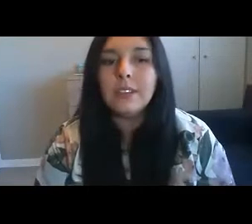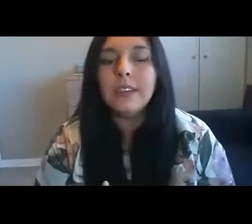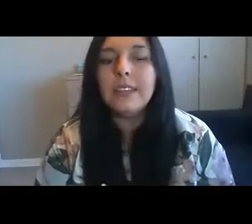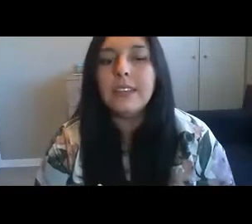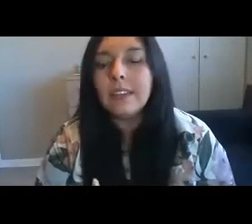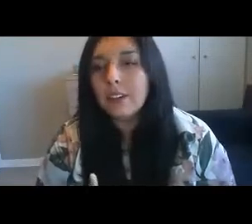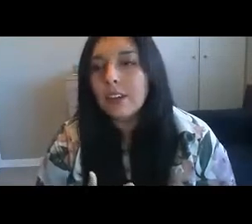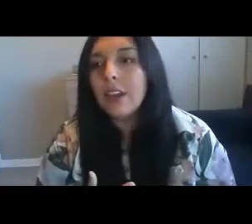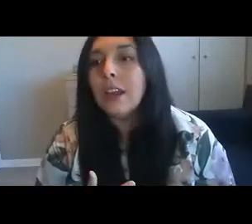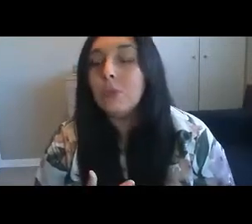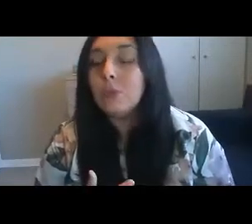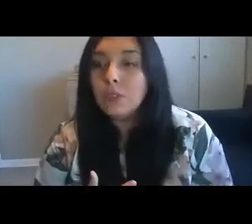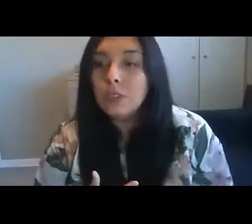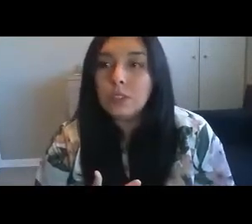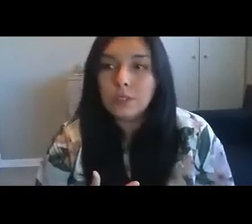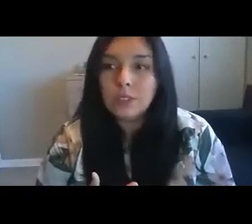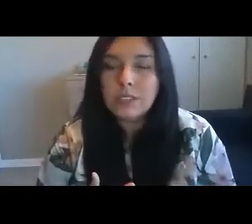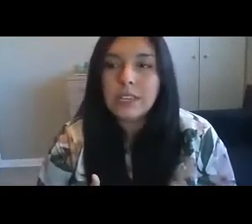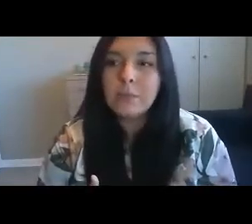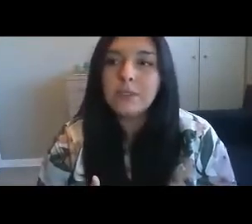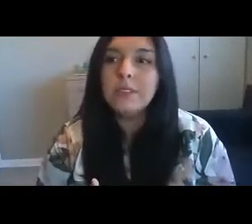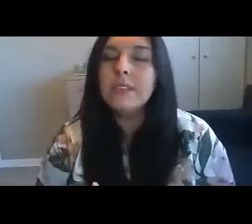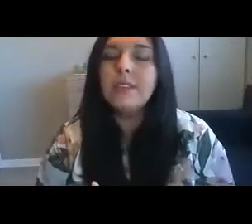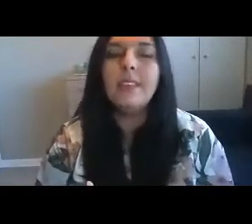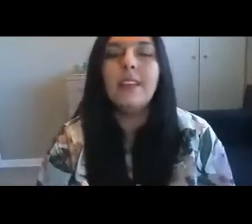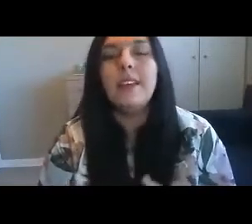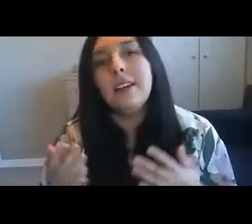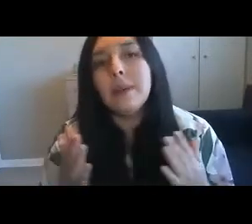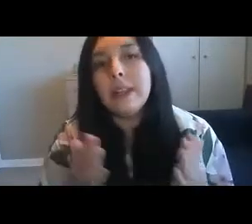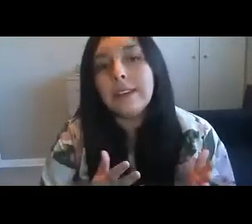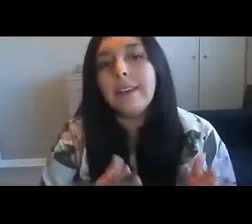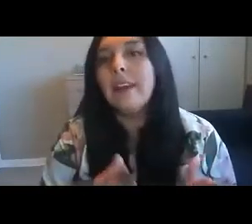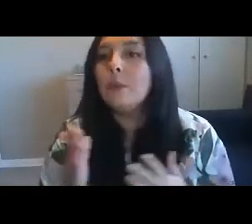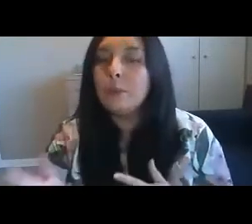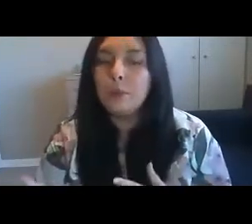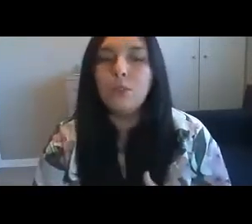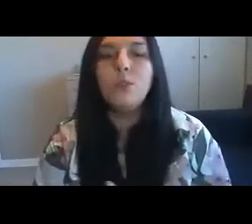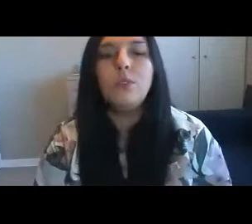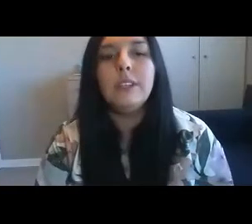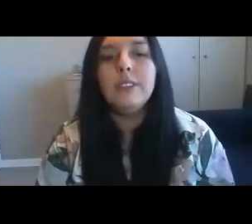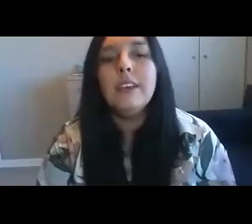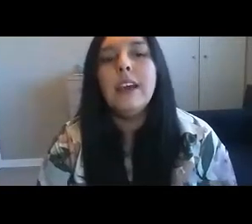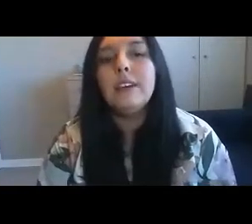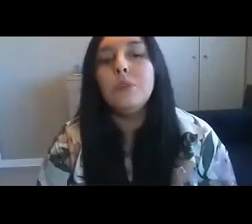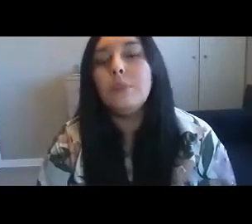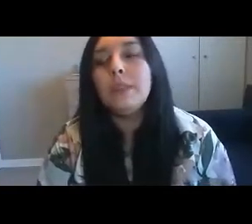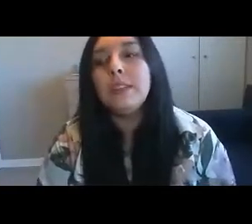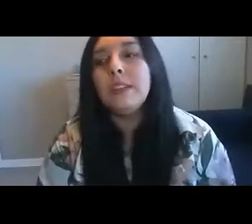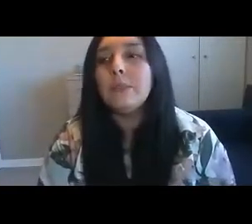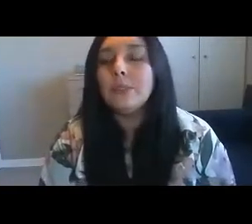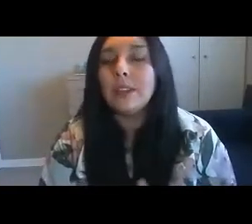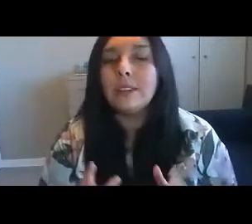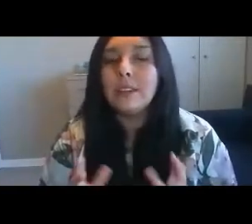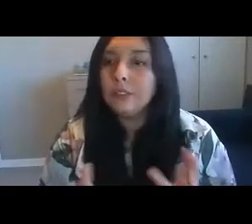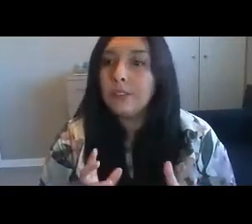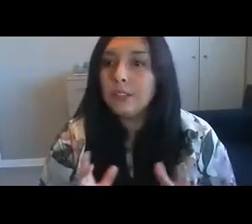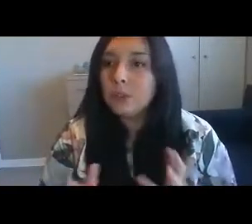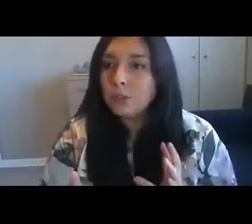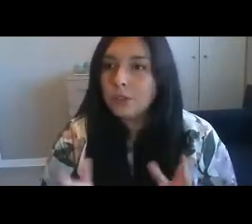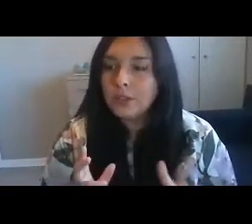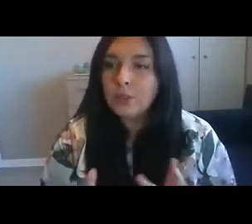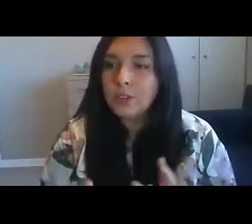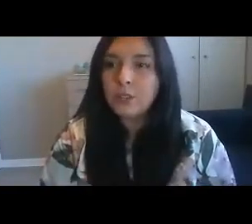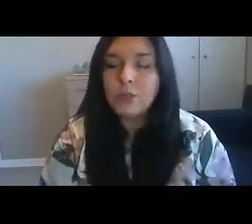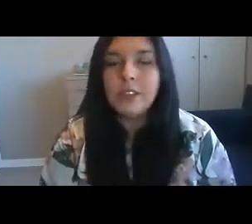estudiantes que tienen algunos en situación de discapacidad desde las más leves a las más profundas. Actualmente tenemos alrededor de